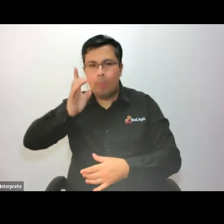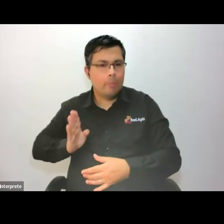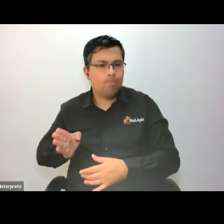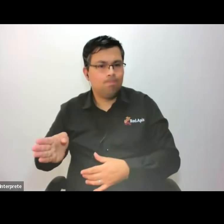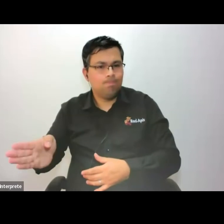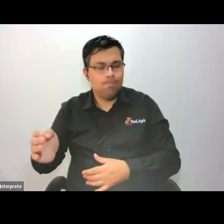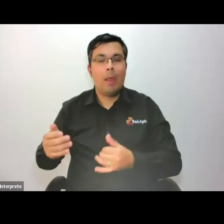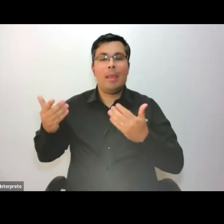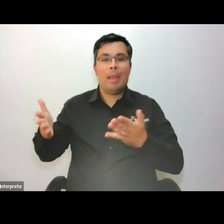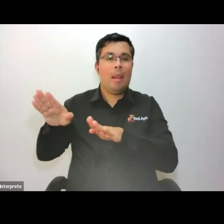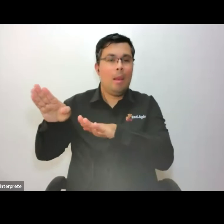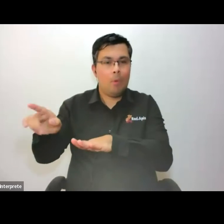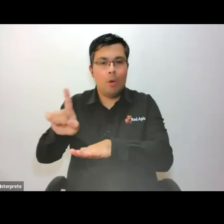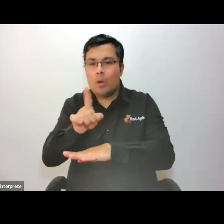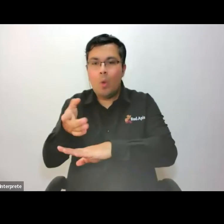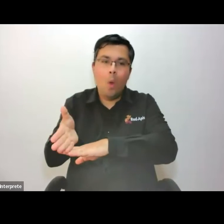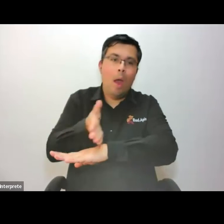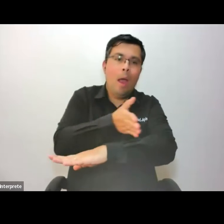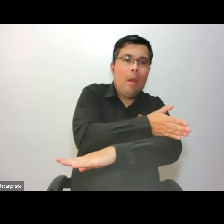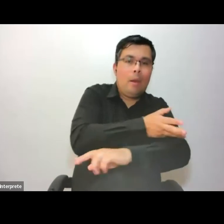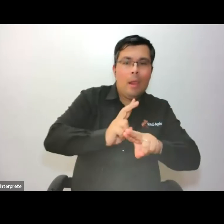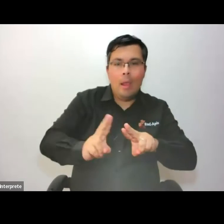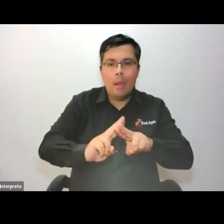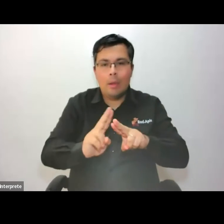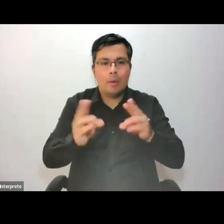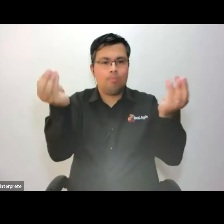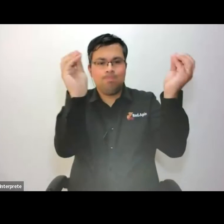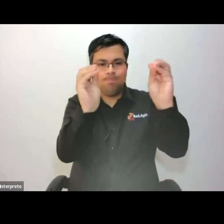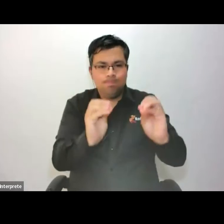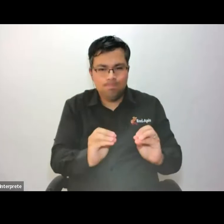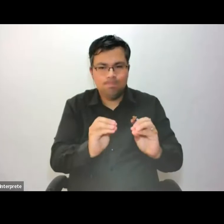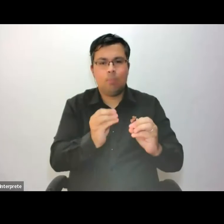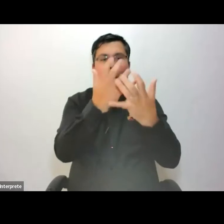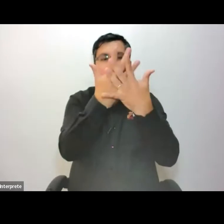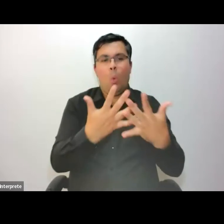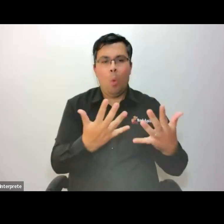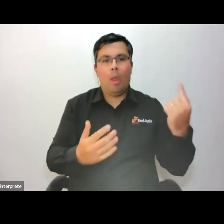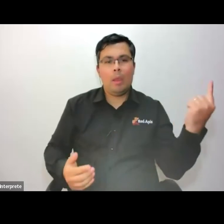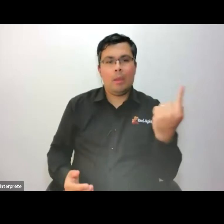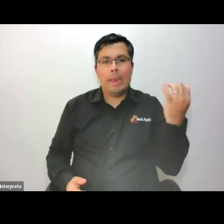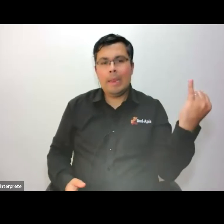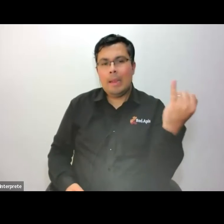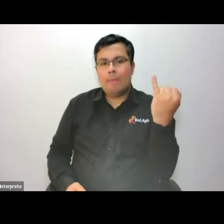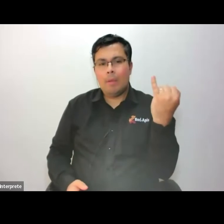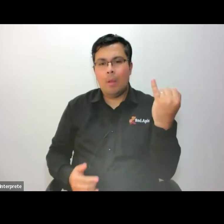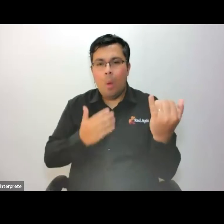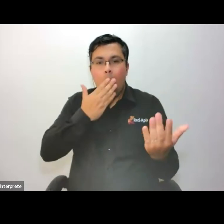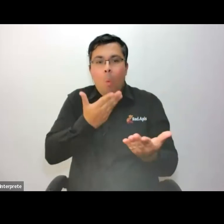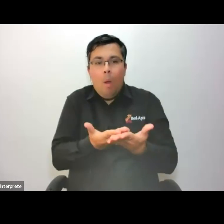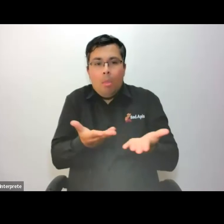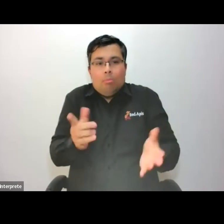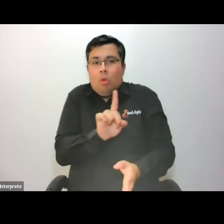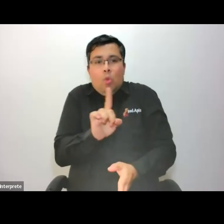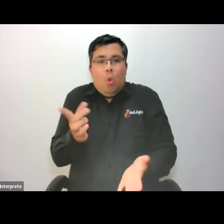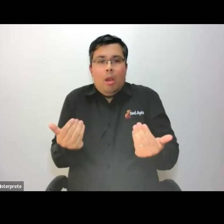Y no a priori hacer adecuaciones curriculares individualizadas cuando a veces no es necesario, o